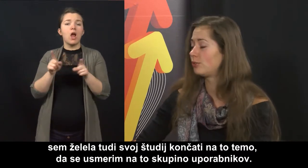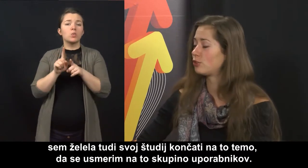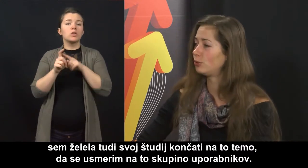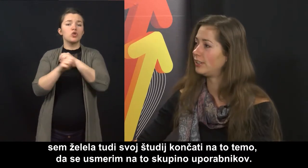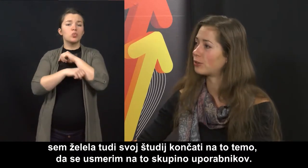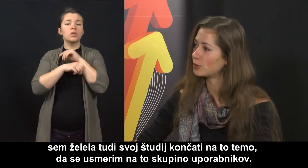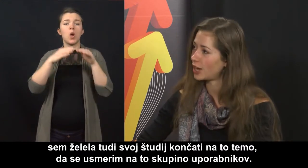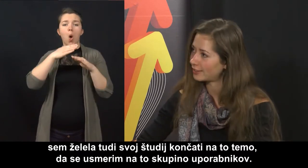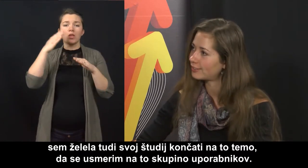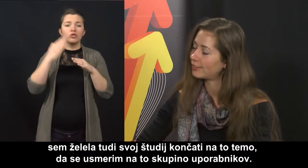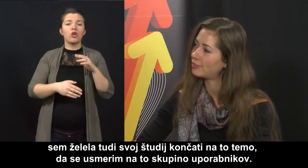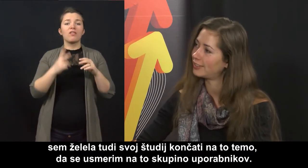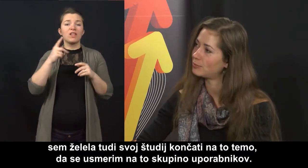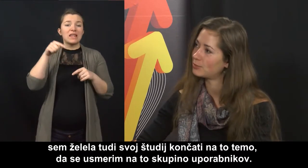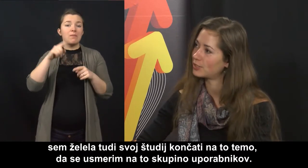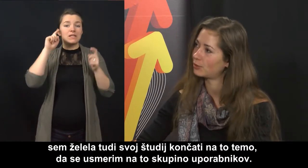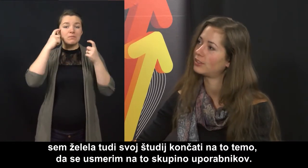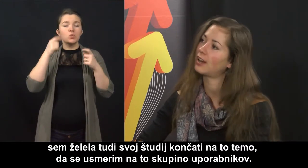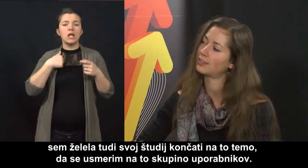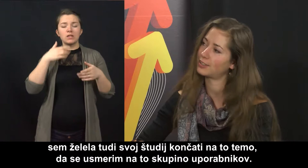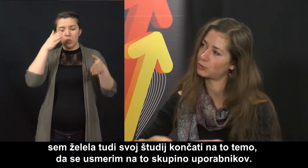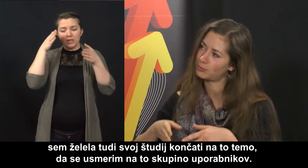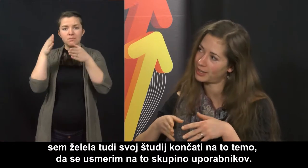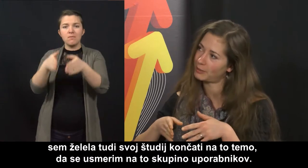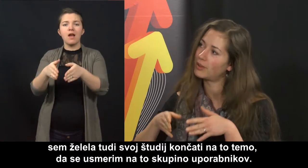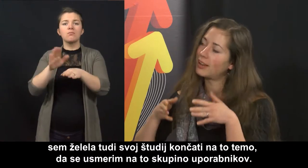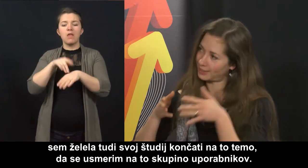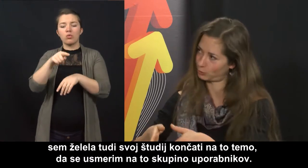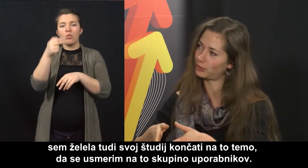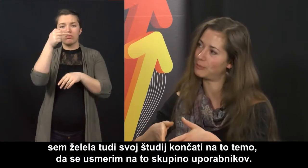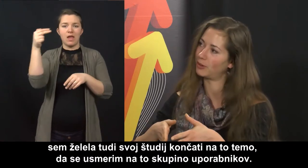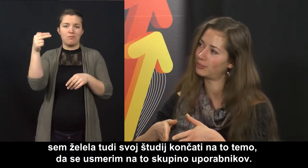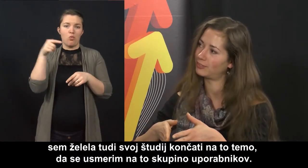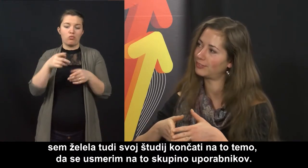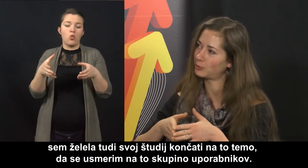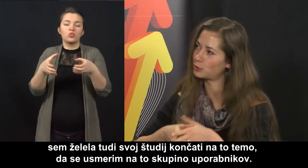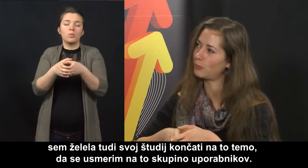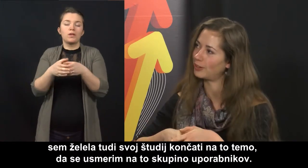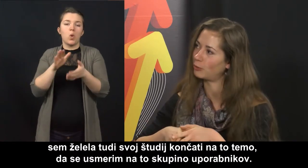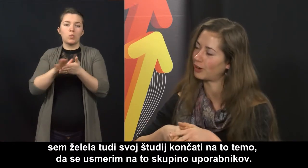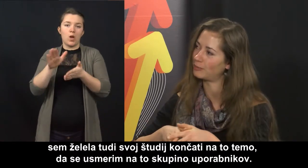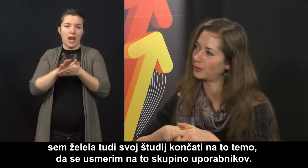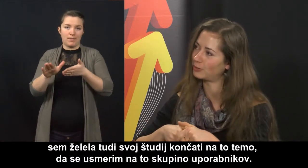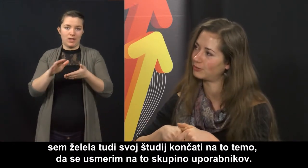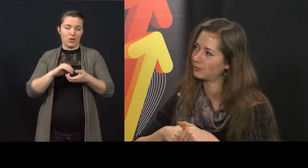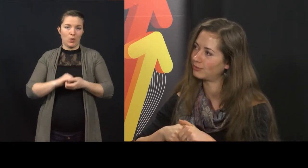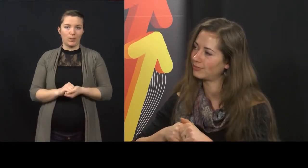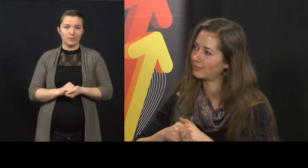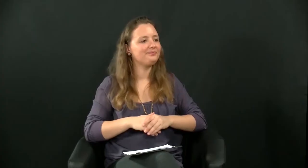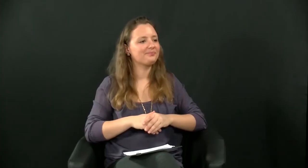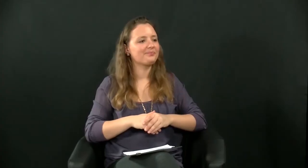želela tudi študij končati v tem smislu, da se usmerim na to temo, to skupino uporabnikov.